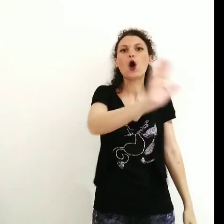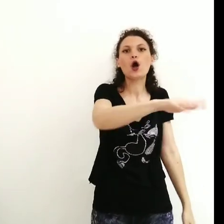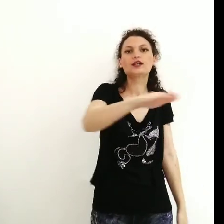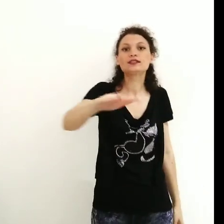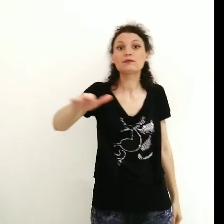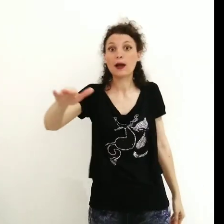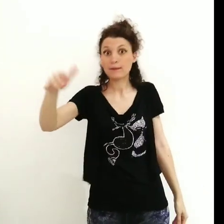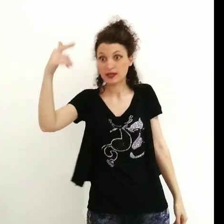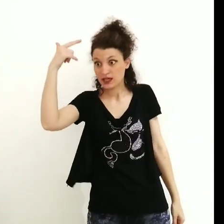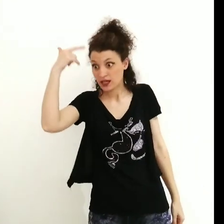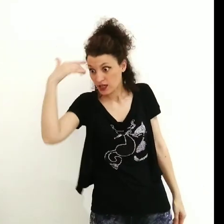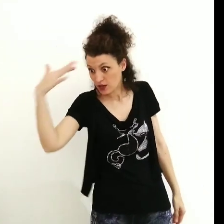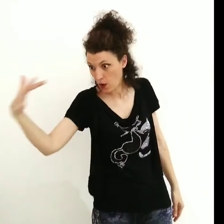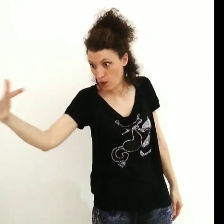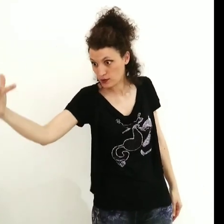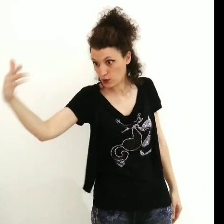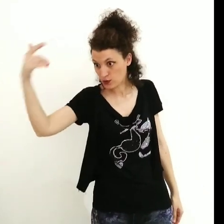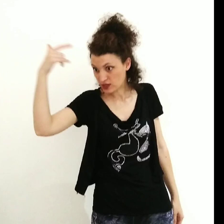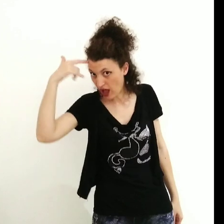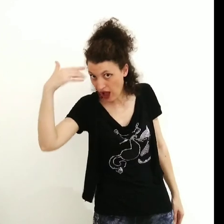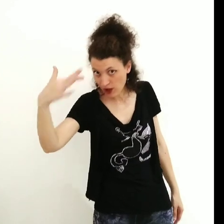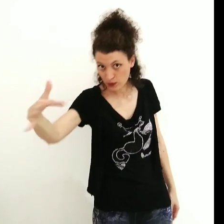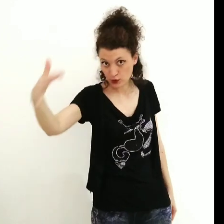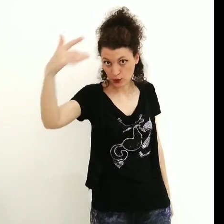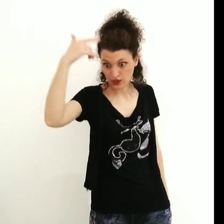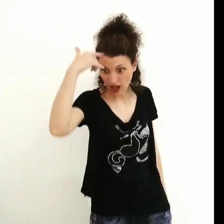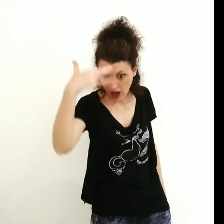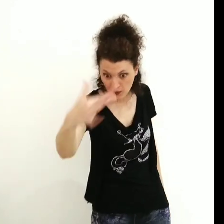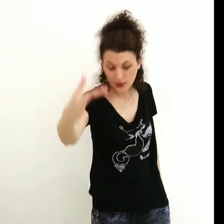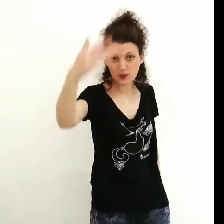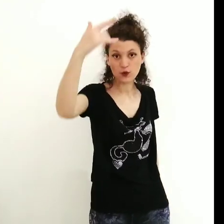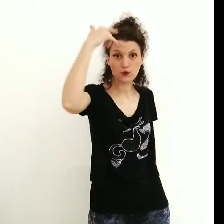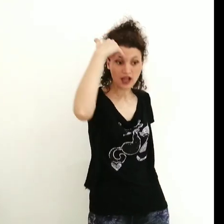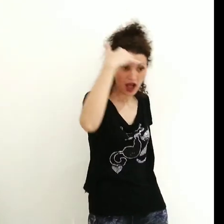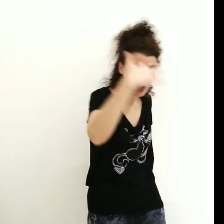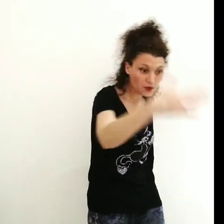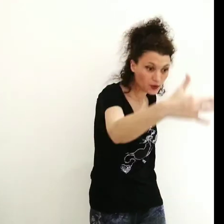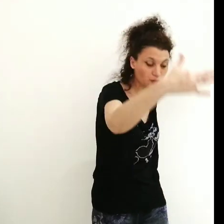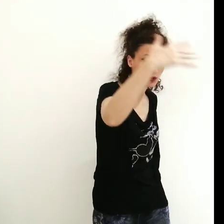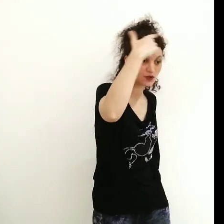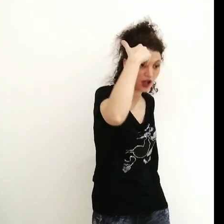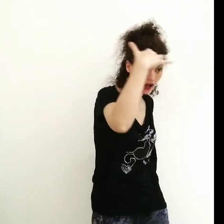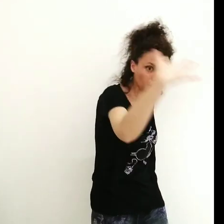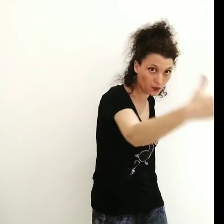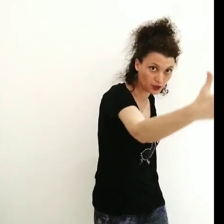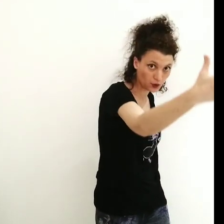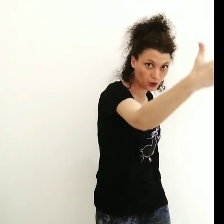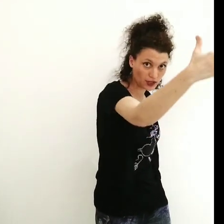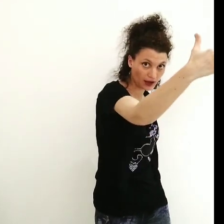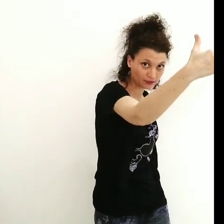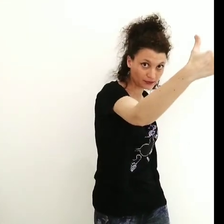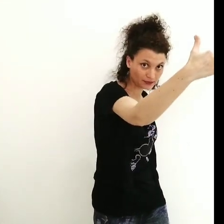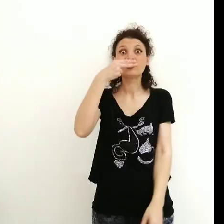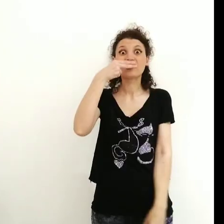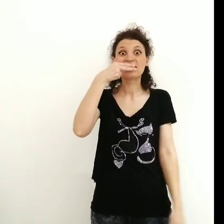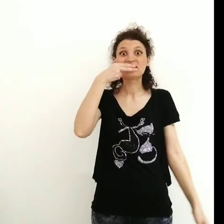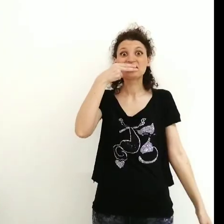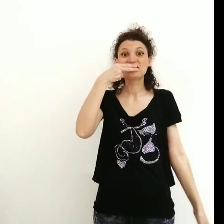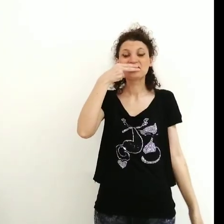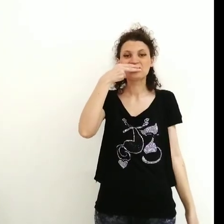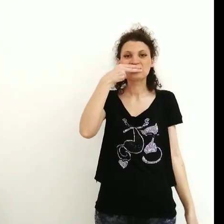nel suo cuoricino ogni bambino questo lo sa, questo lo sa, questo lo sa, questo lo sa, questo lo sa.